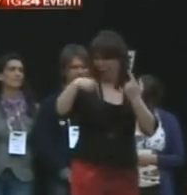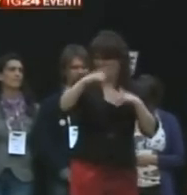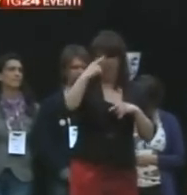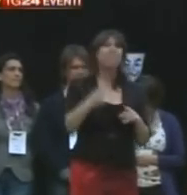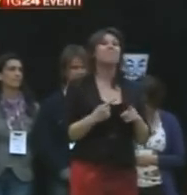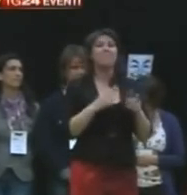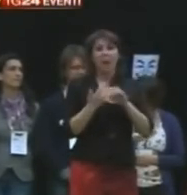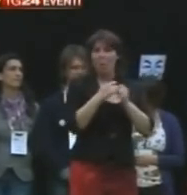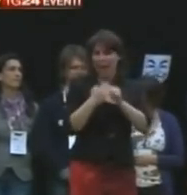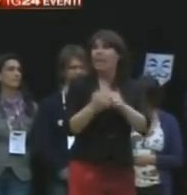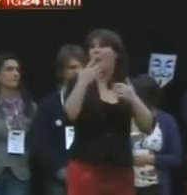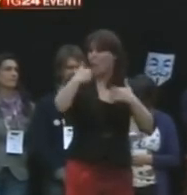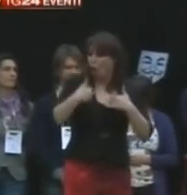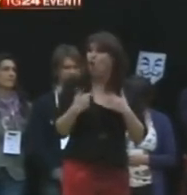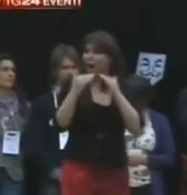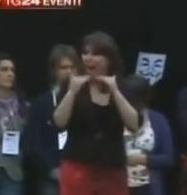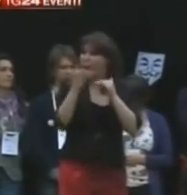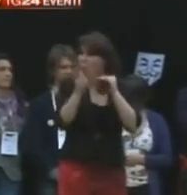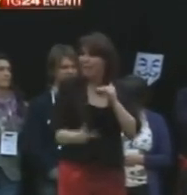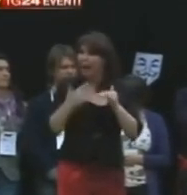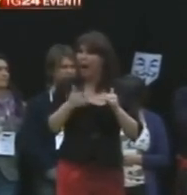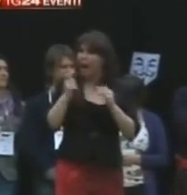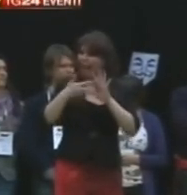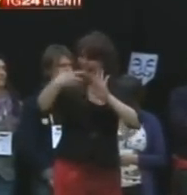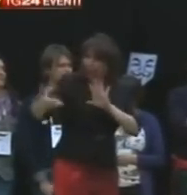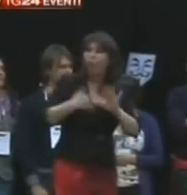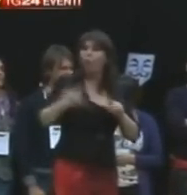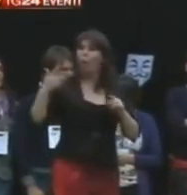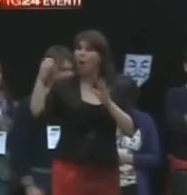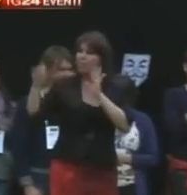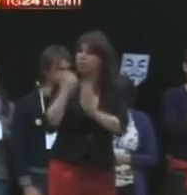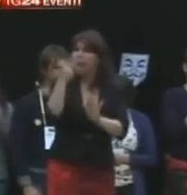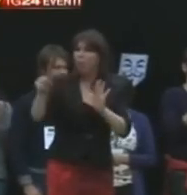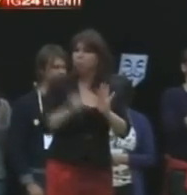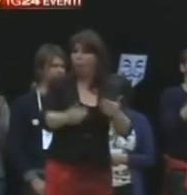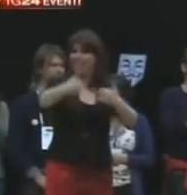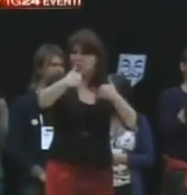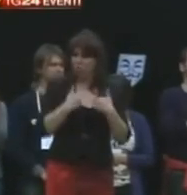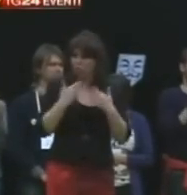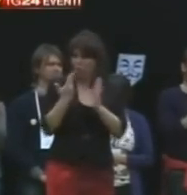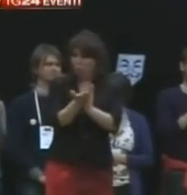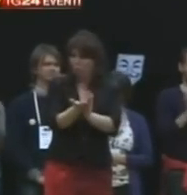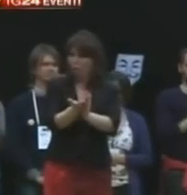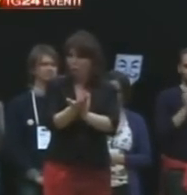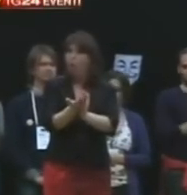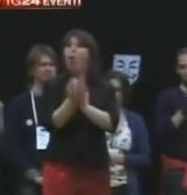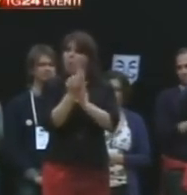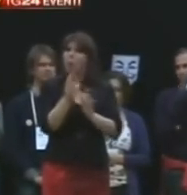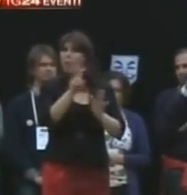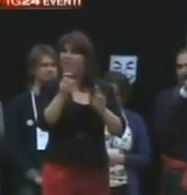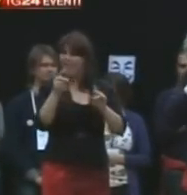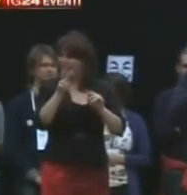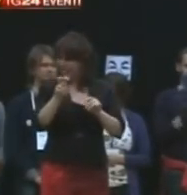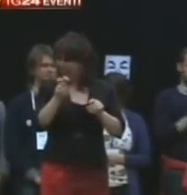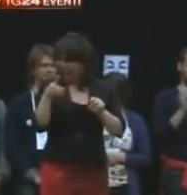un'altra nostra battaglia è l'abolizione di Equitalia. E adesso il 20 andremo a Pescara, che c'è la messa all'asta di